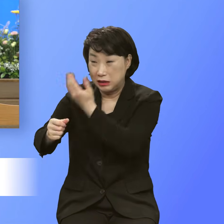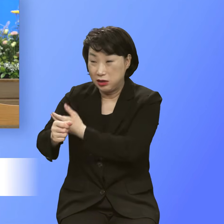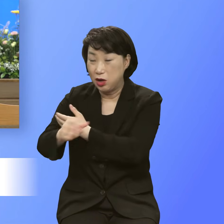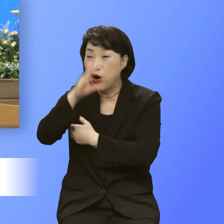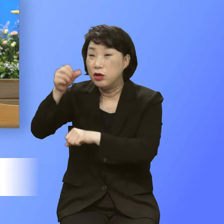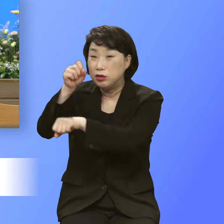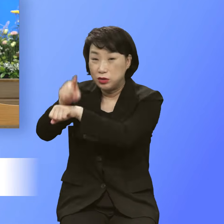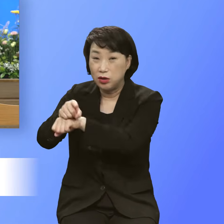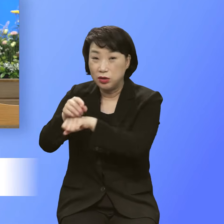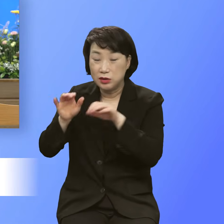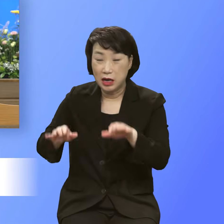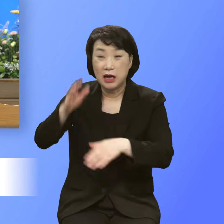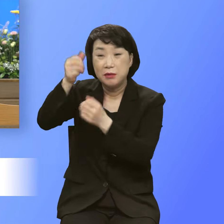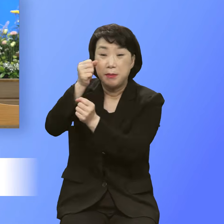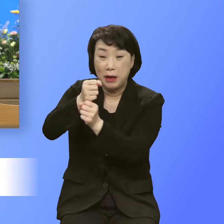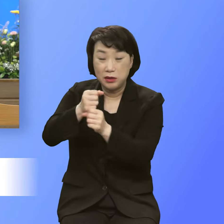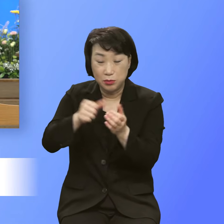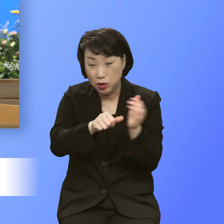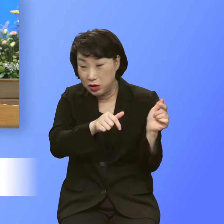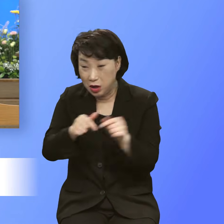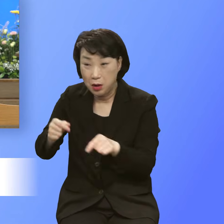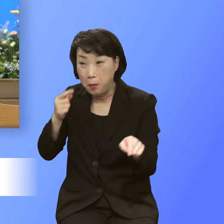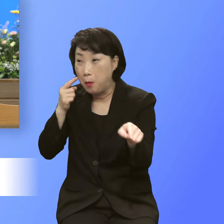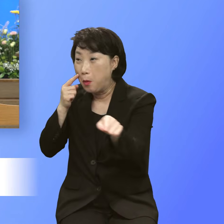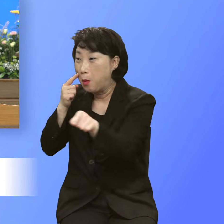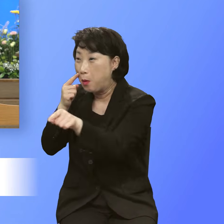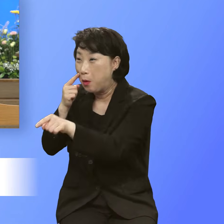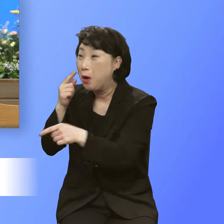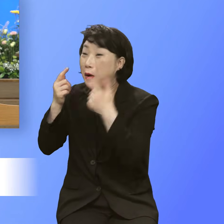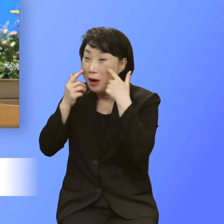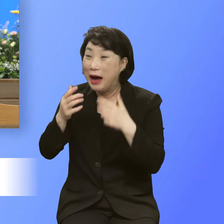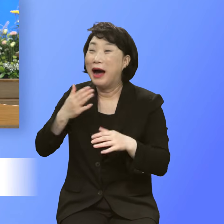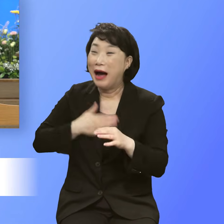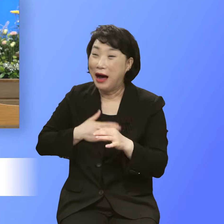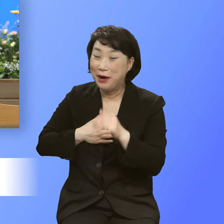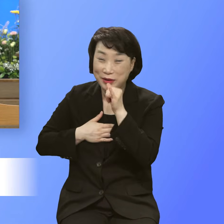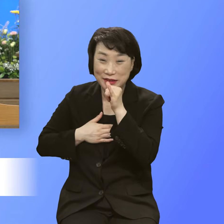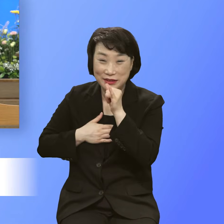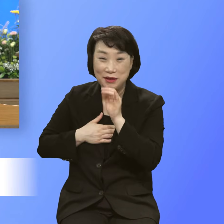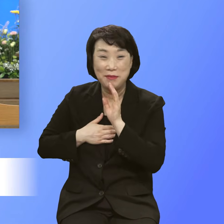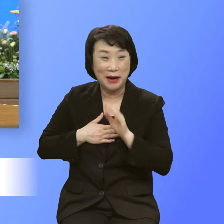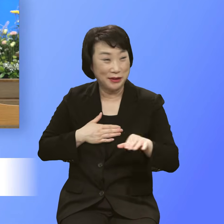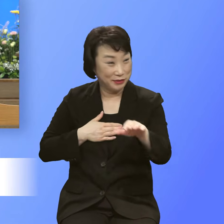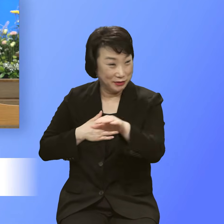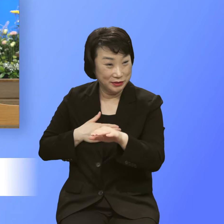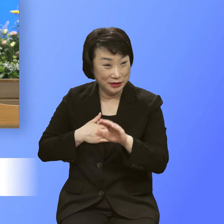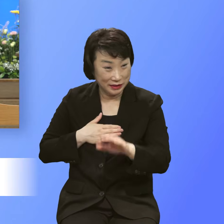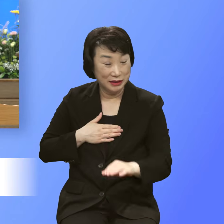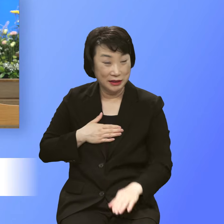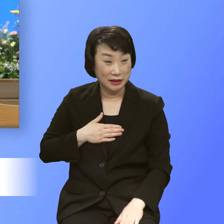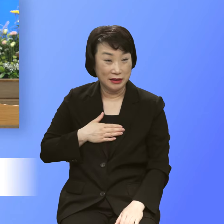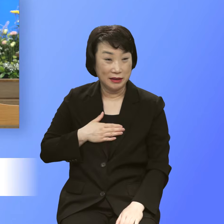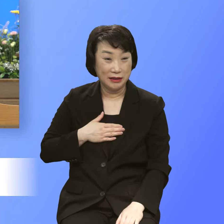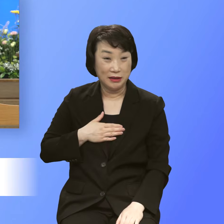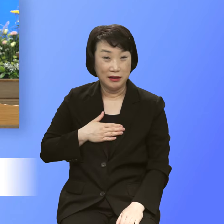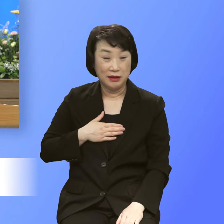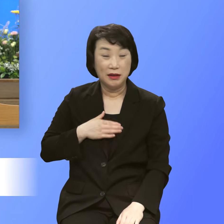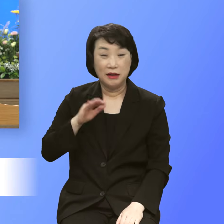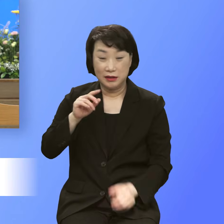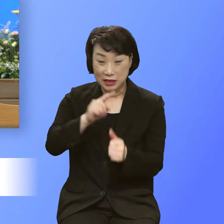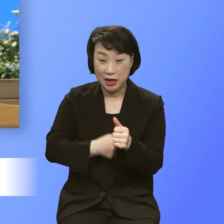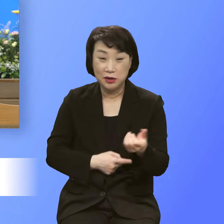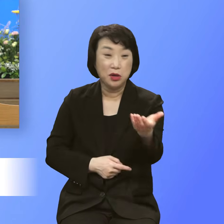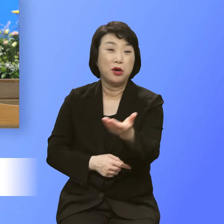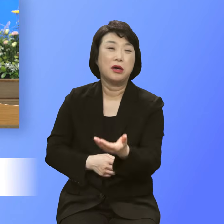능력과 신성이 그 만드신 만물에 분명히 보여서 알게 되느니,